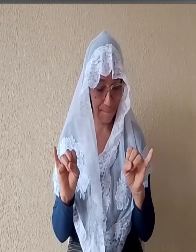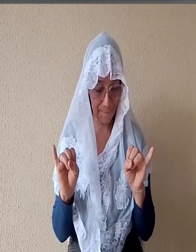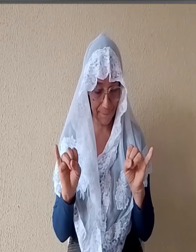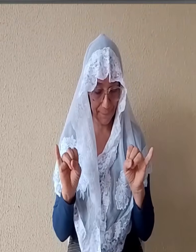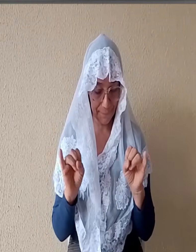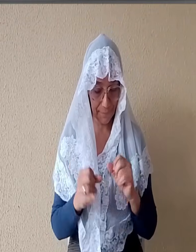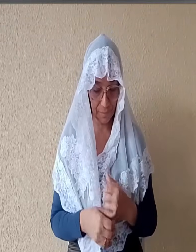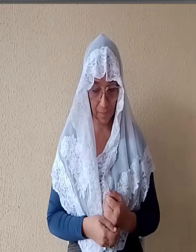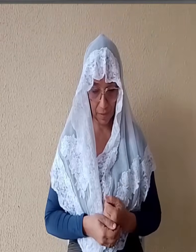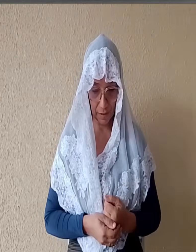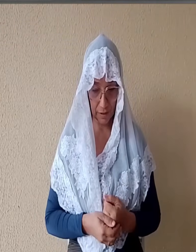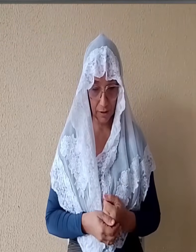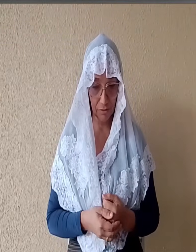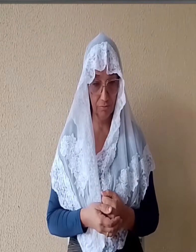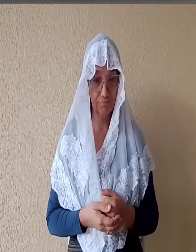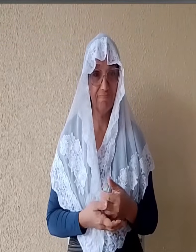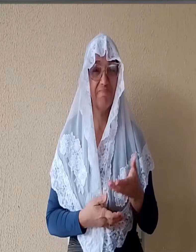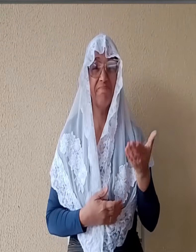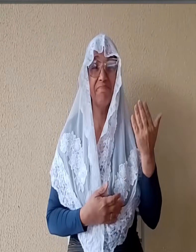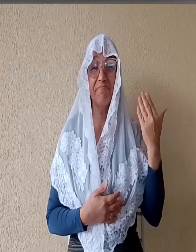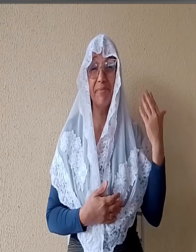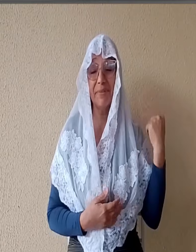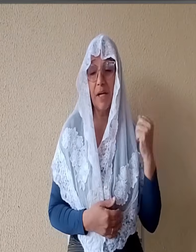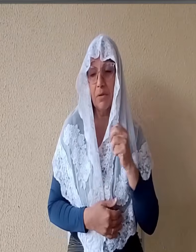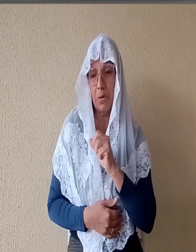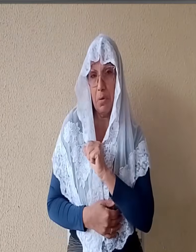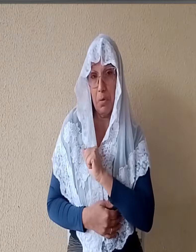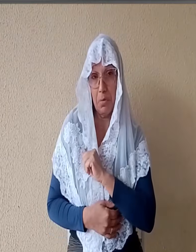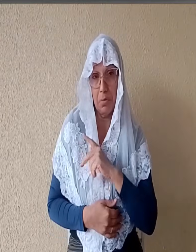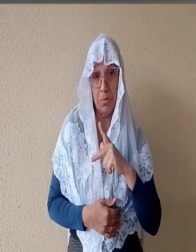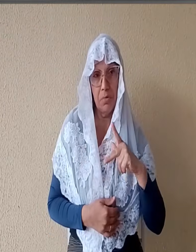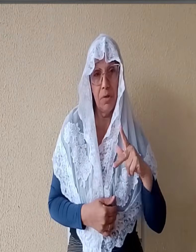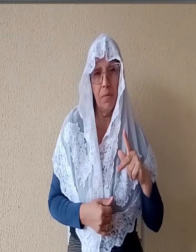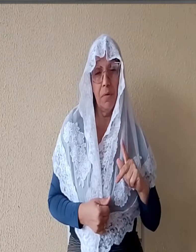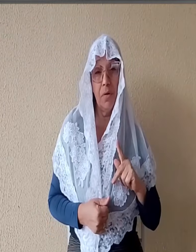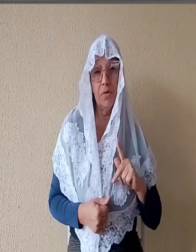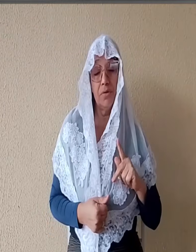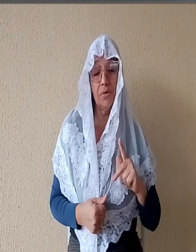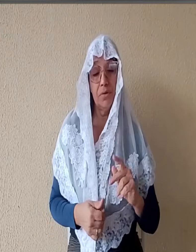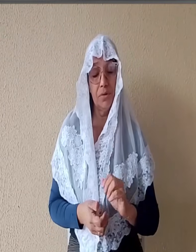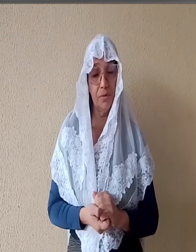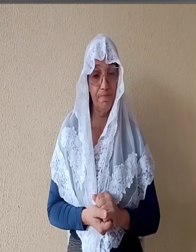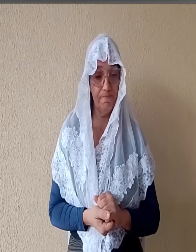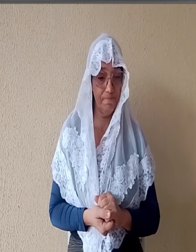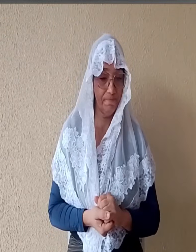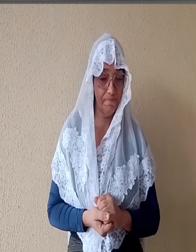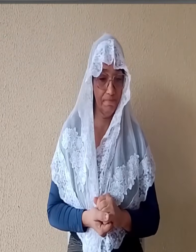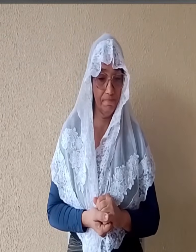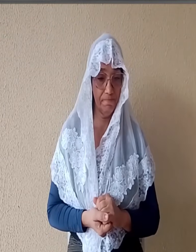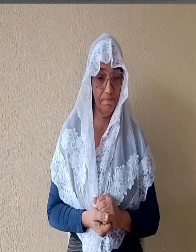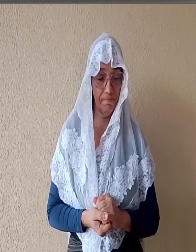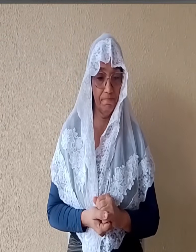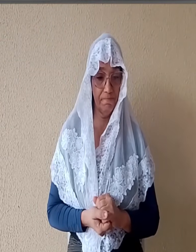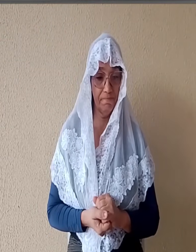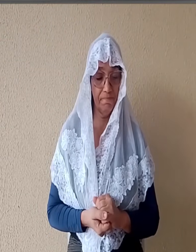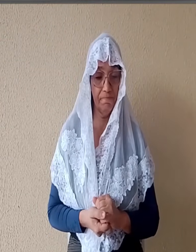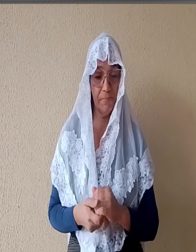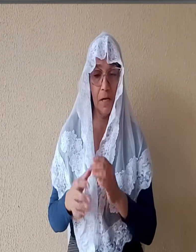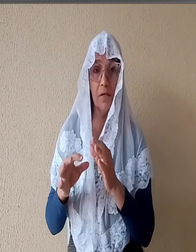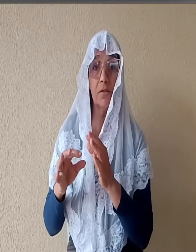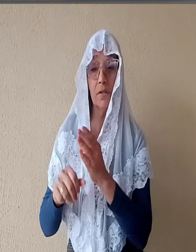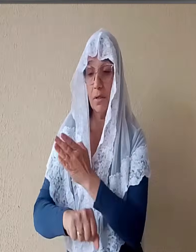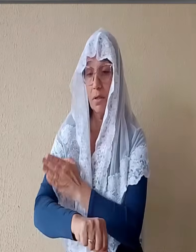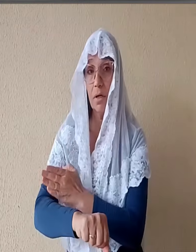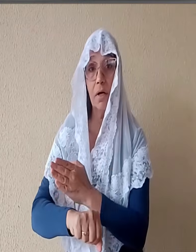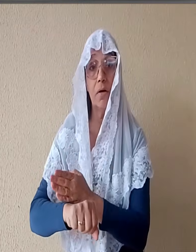necessidade, deixava o quê, irmão? Deixava um diácono. Filipe, o primeiro diácono, gostava de pregar, irmão.